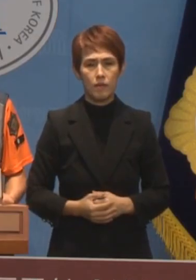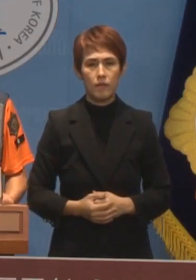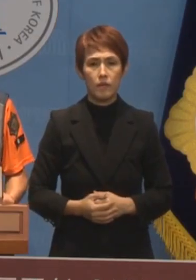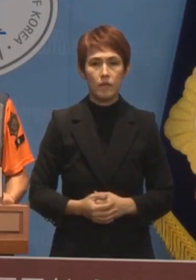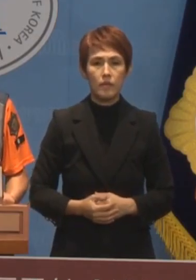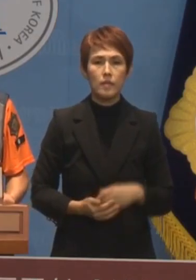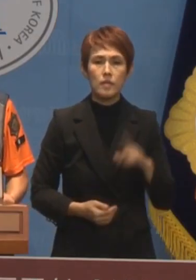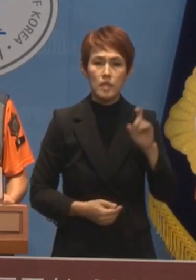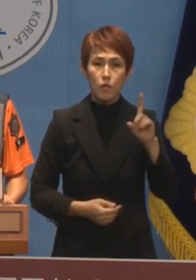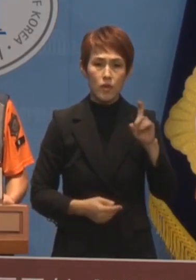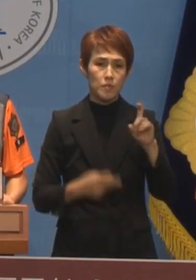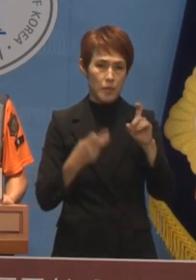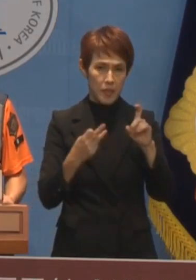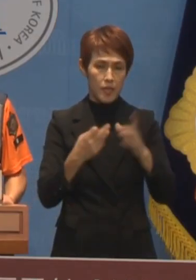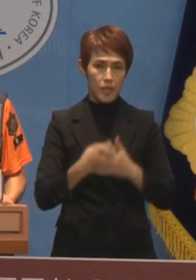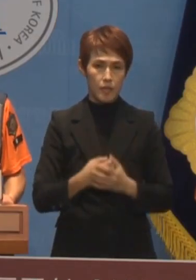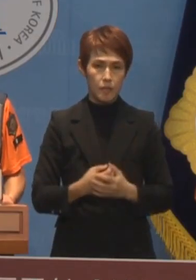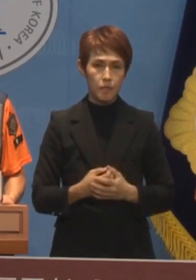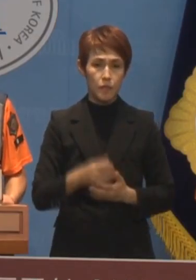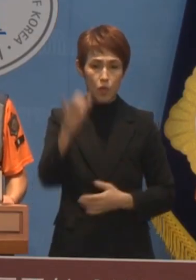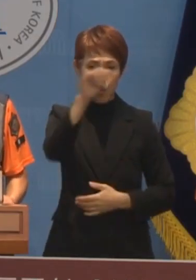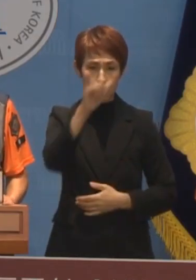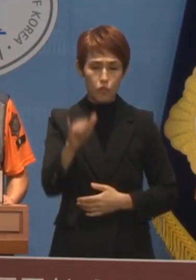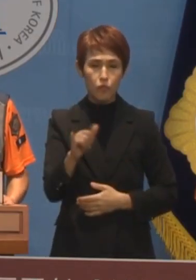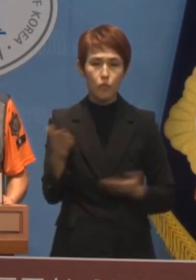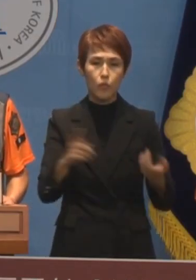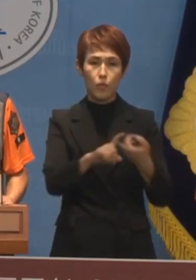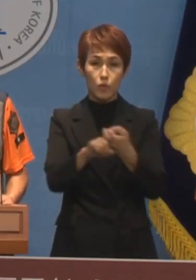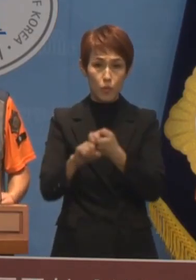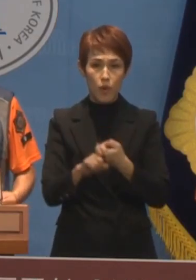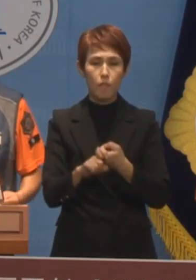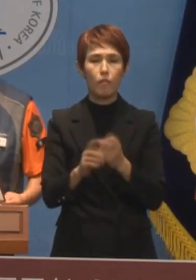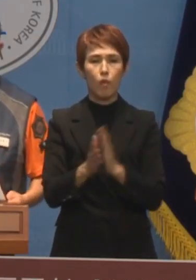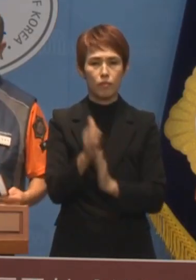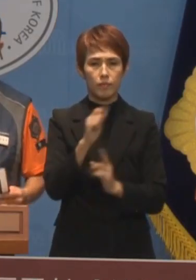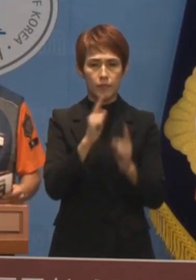2024년 11월 13일 전국 공무원 노동조합 소방본부.